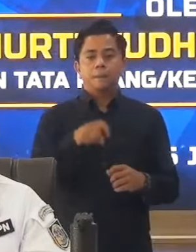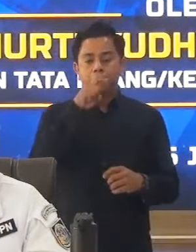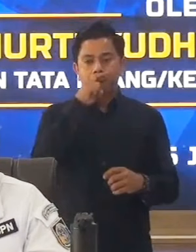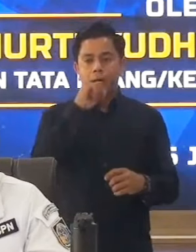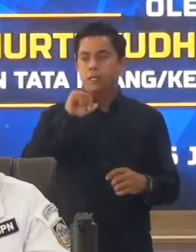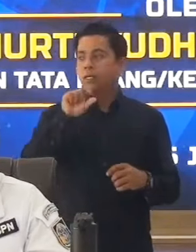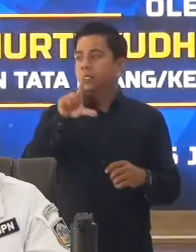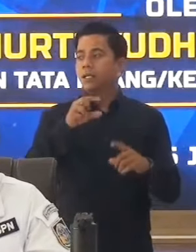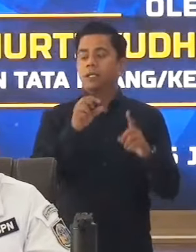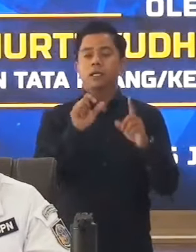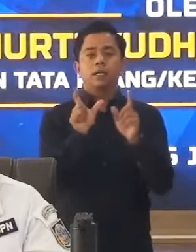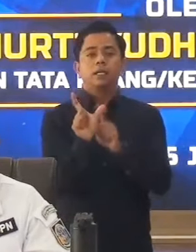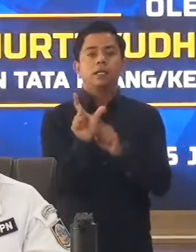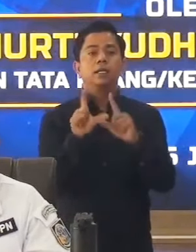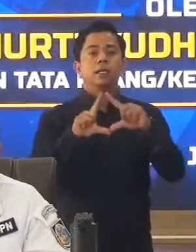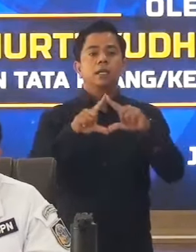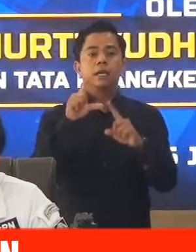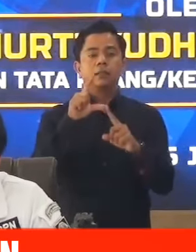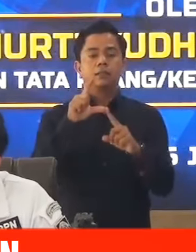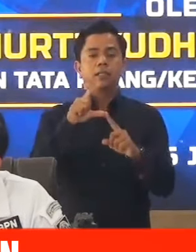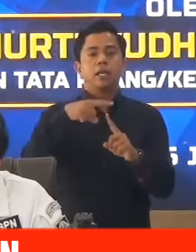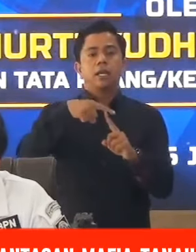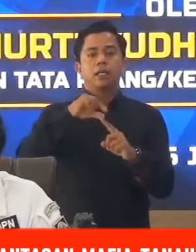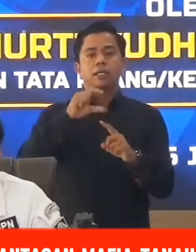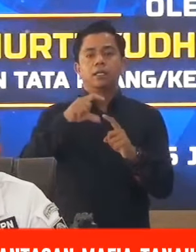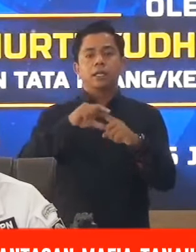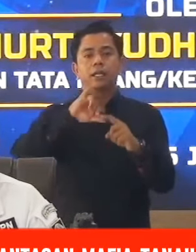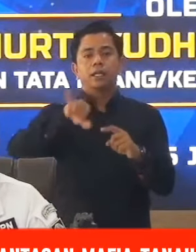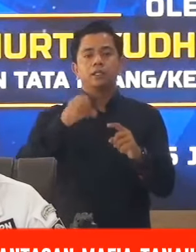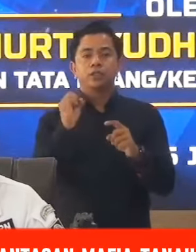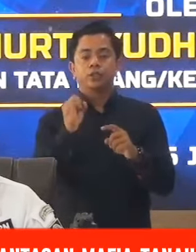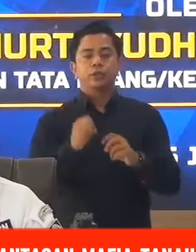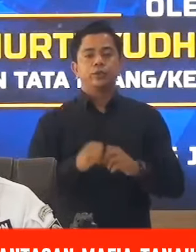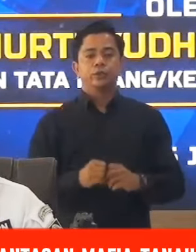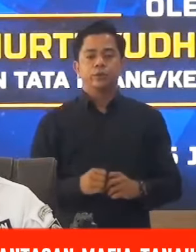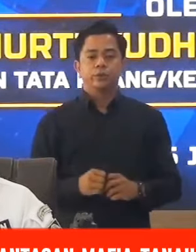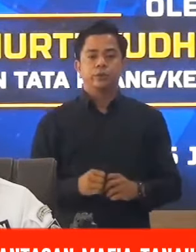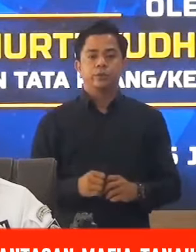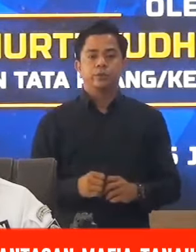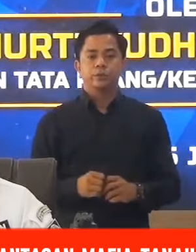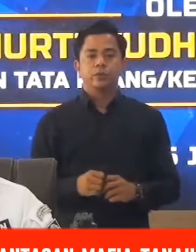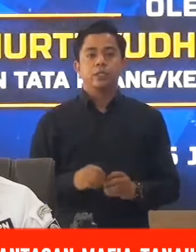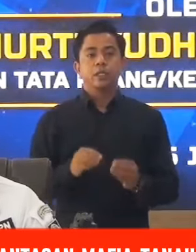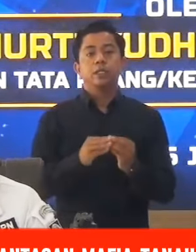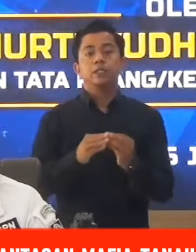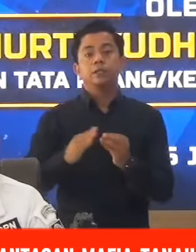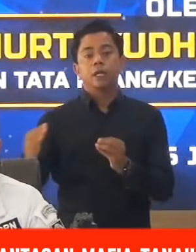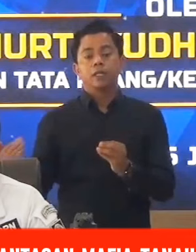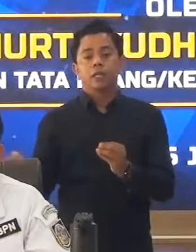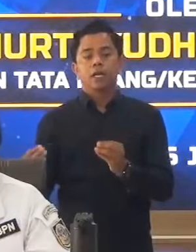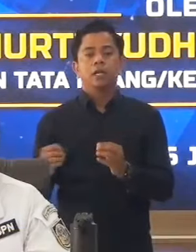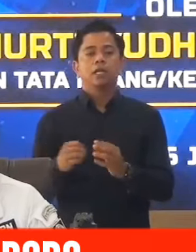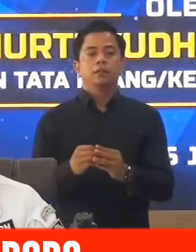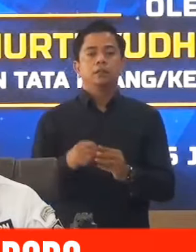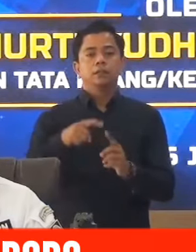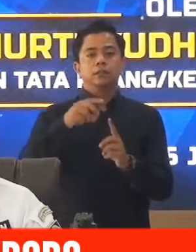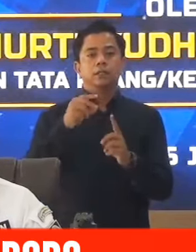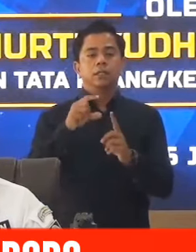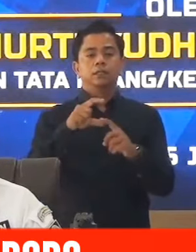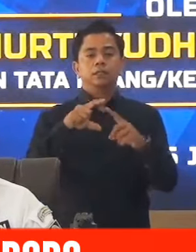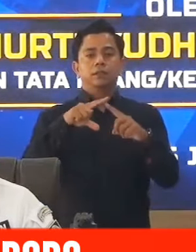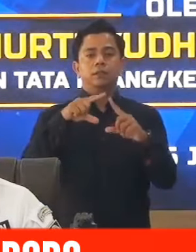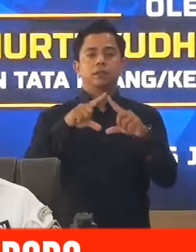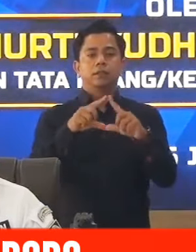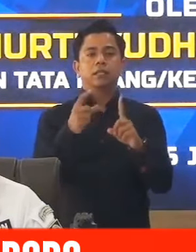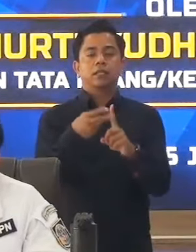Priyono. Di sebelah kanan beliau ada staf khusus bidang pemberantasan mafia tanah, Irjen